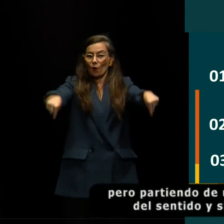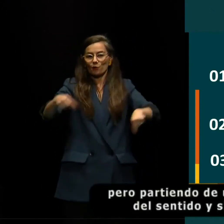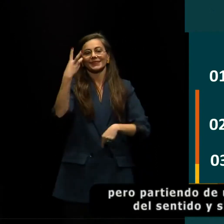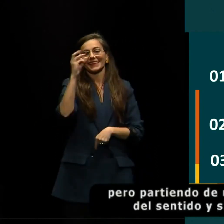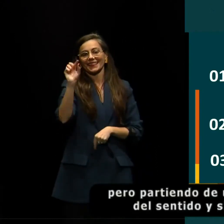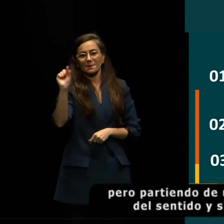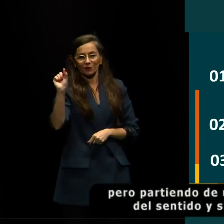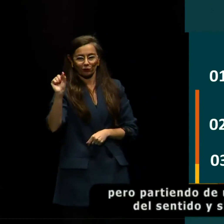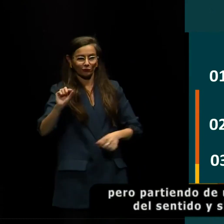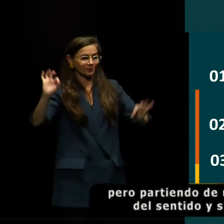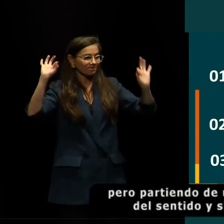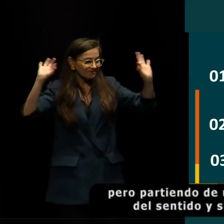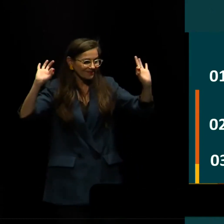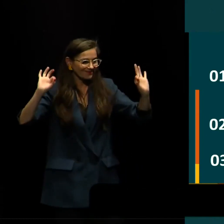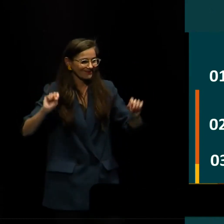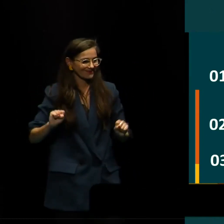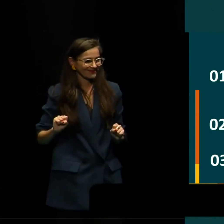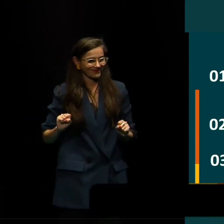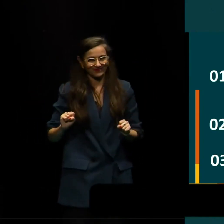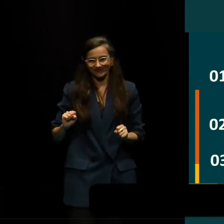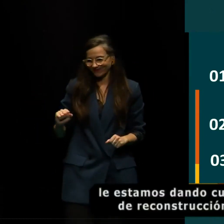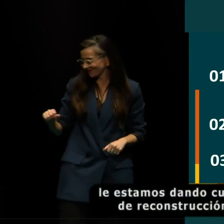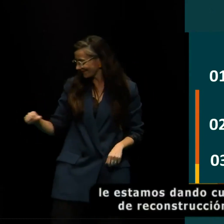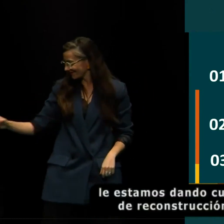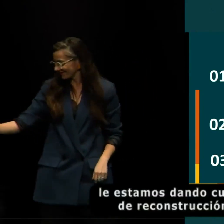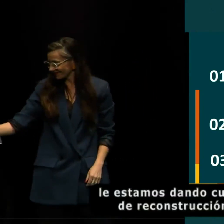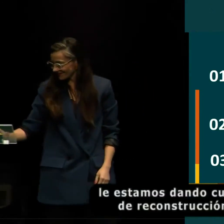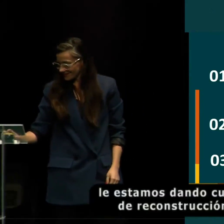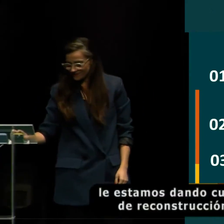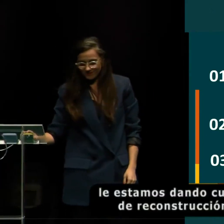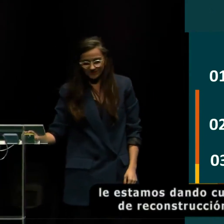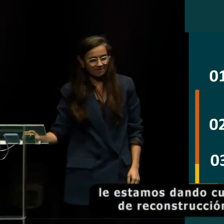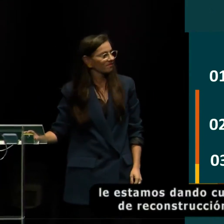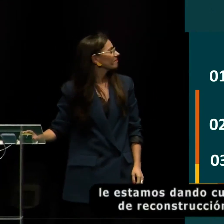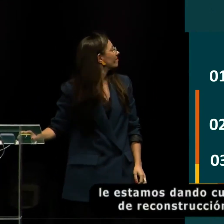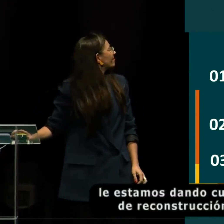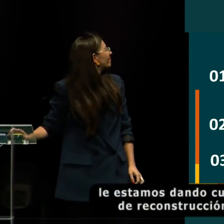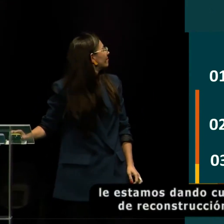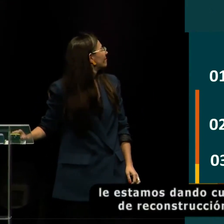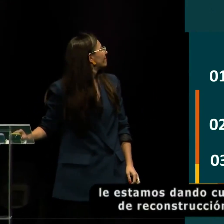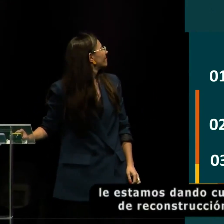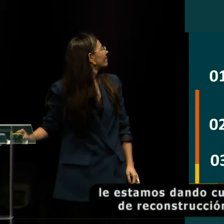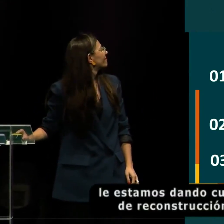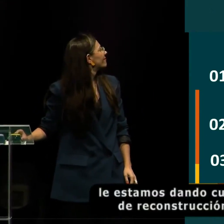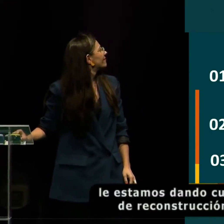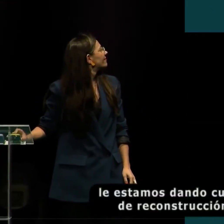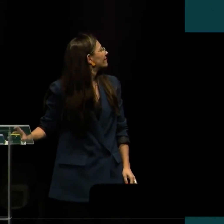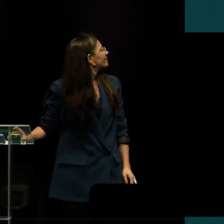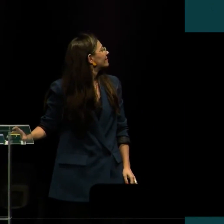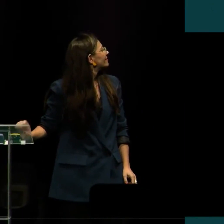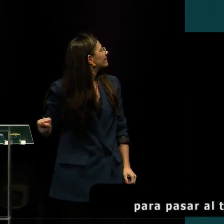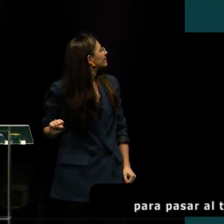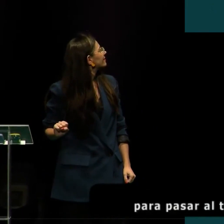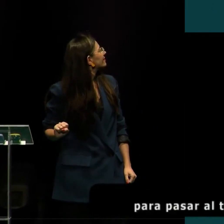que es el compromiso por esa reconstrucción asociativa. En eso versará esta ponencia.